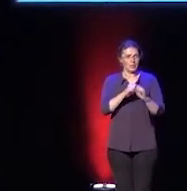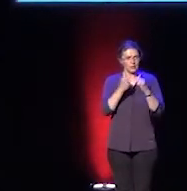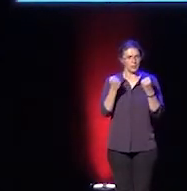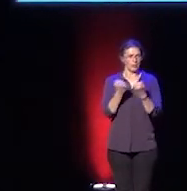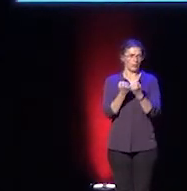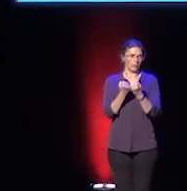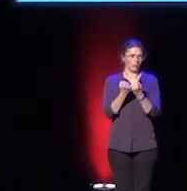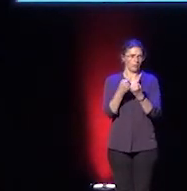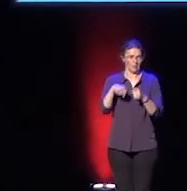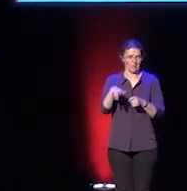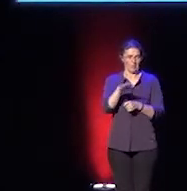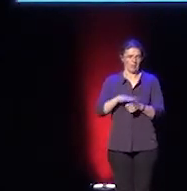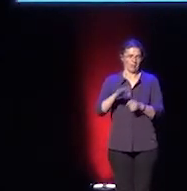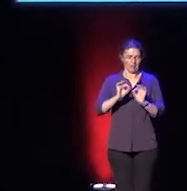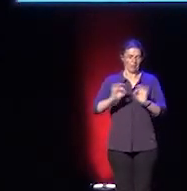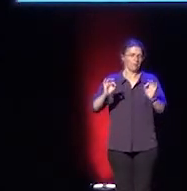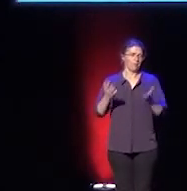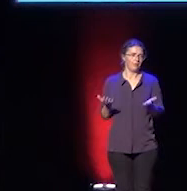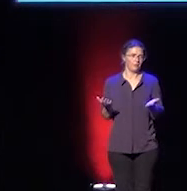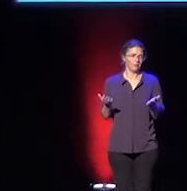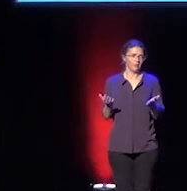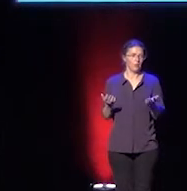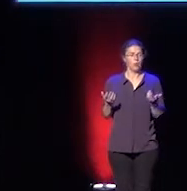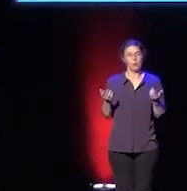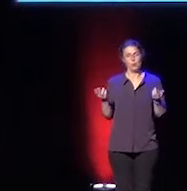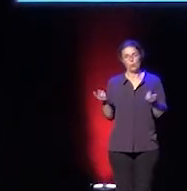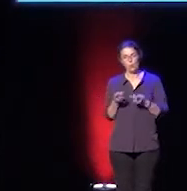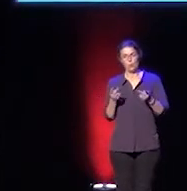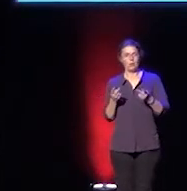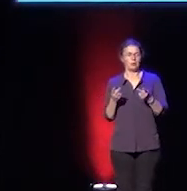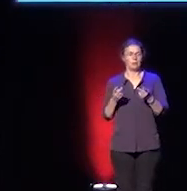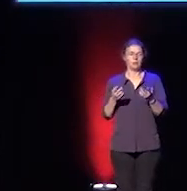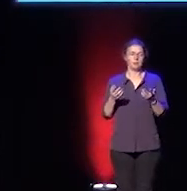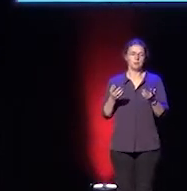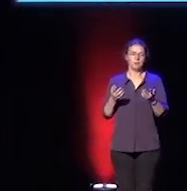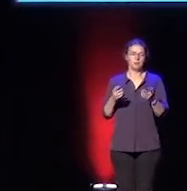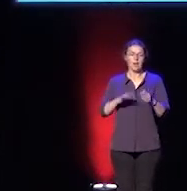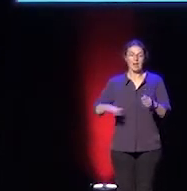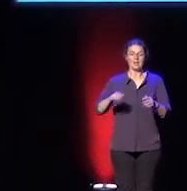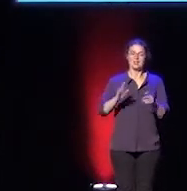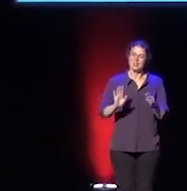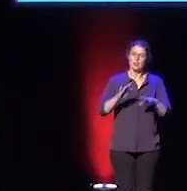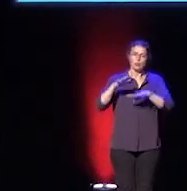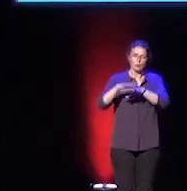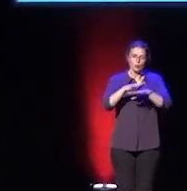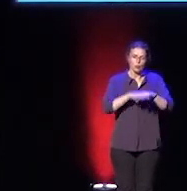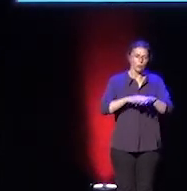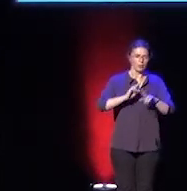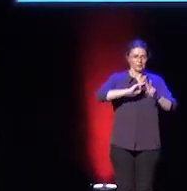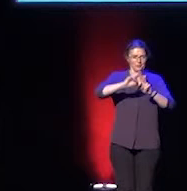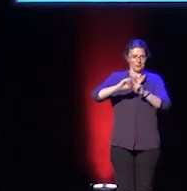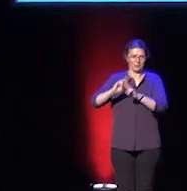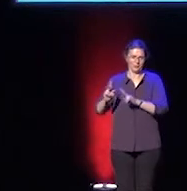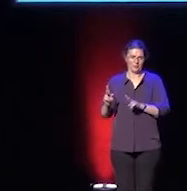Situation im Lande zu verbessern, wenn es darum geht, die Strukturen im Lande zu verbessern, wenn wir